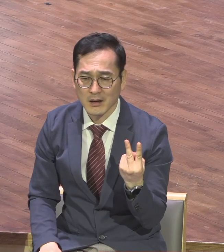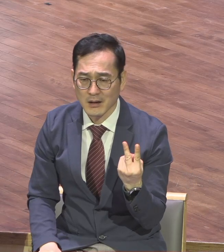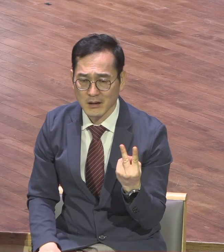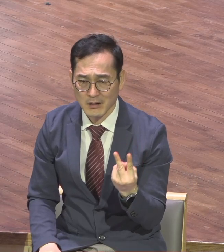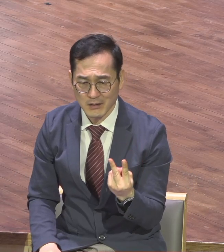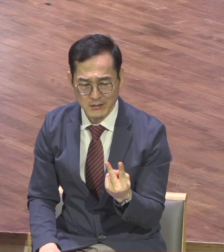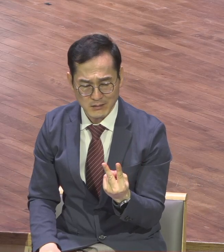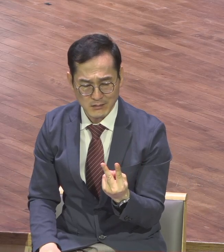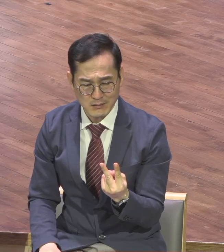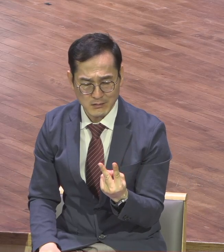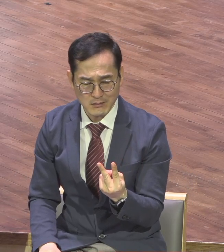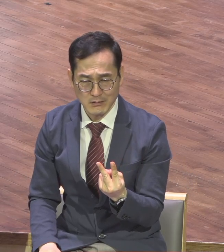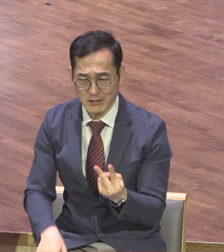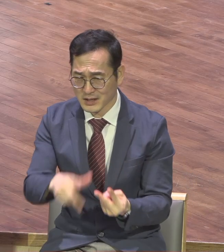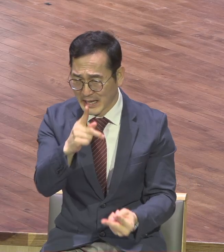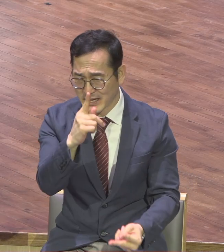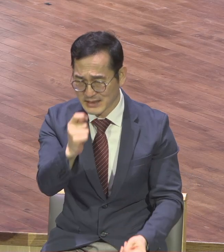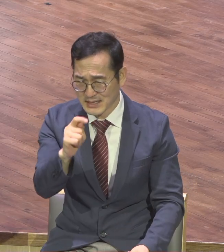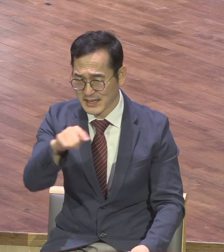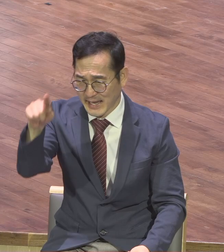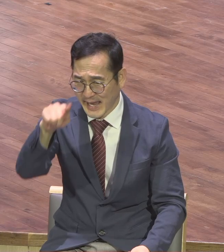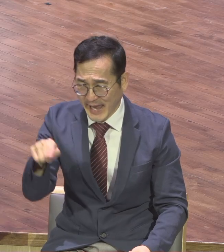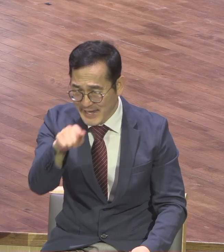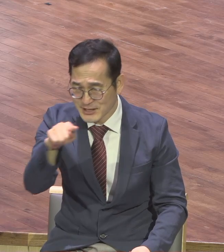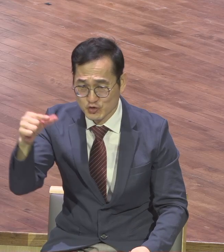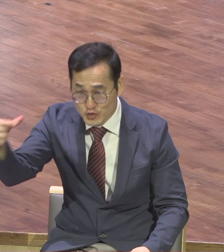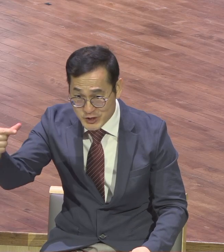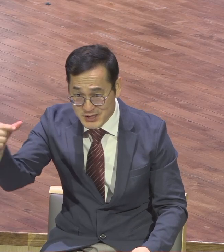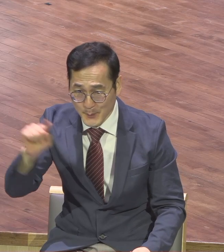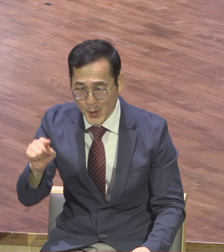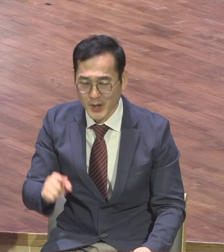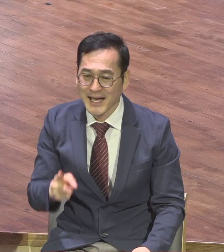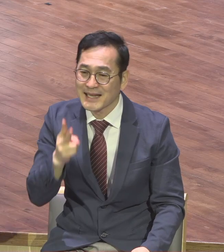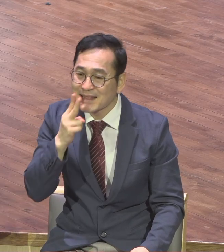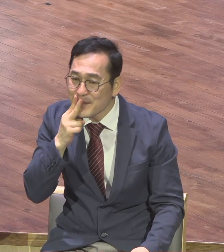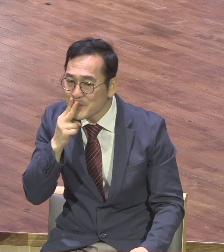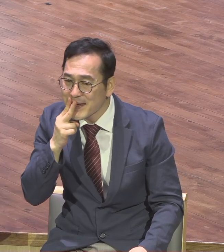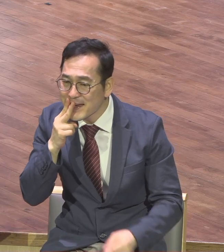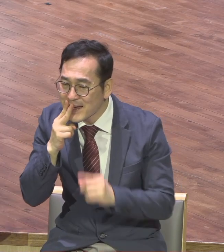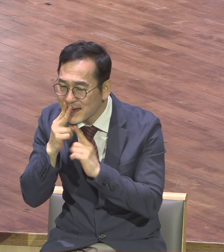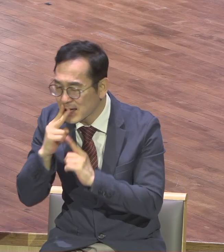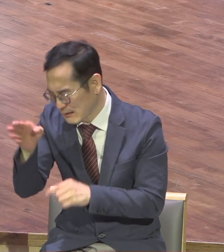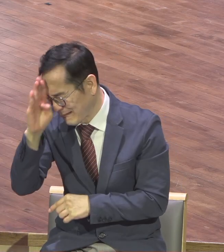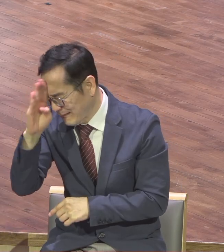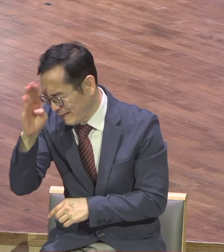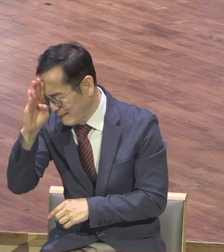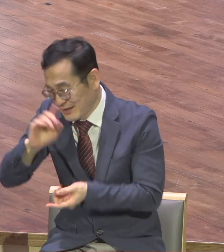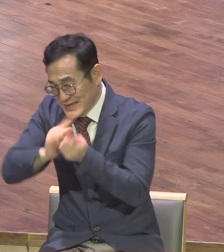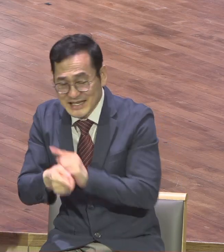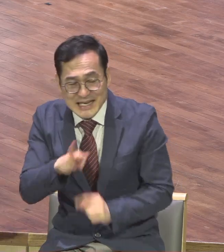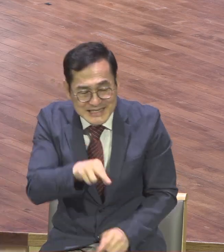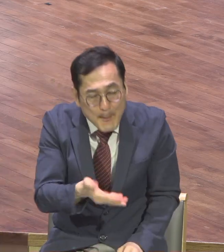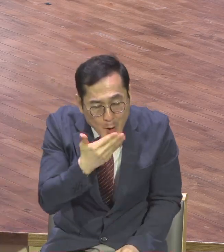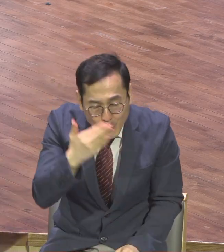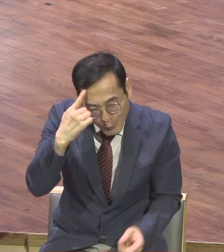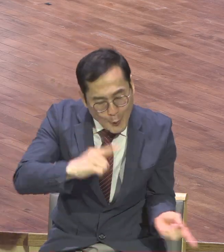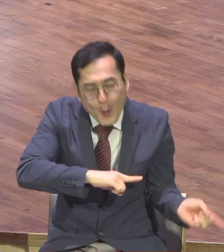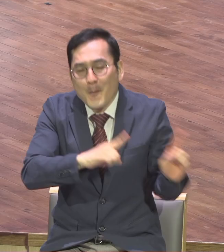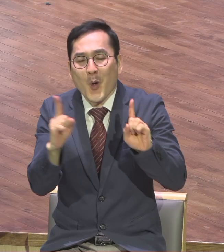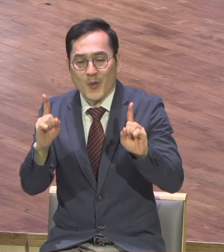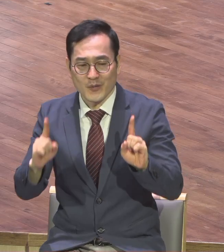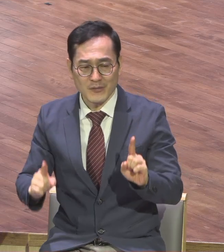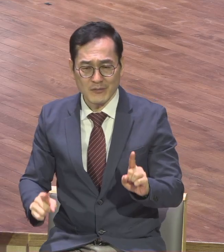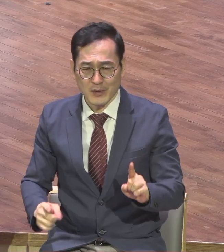이 KTNG를 놀리는 말이 있습니다. 담배로 버린 몸 인삼으로 보신하자.